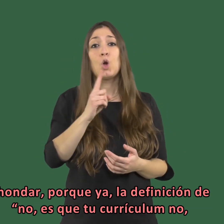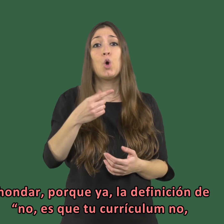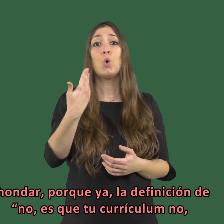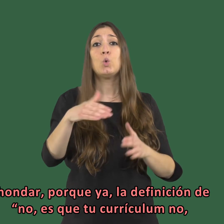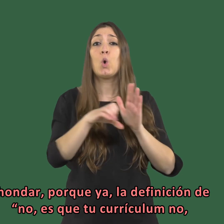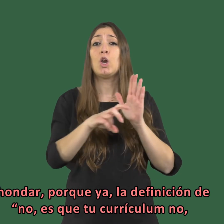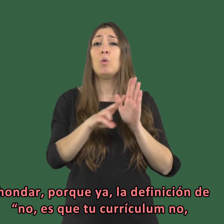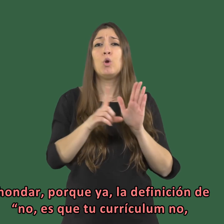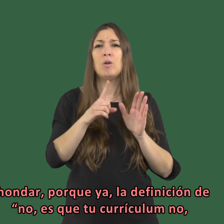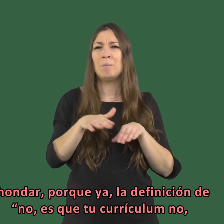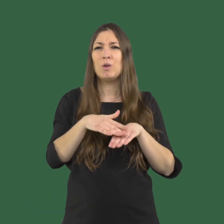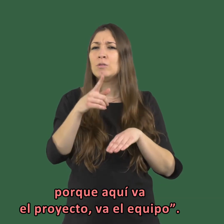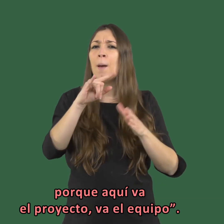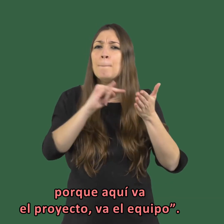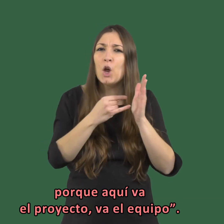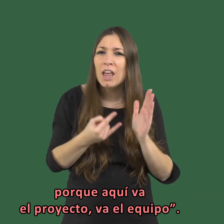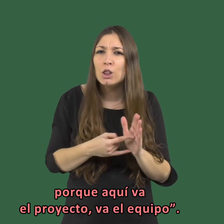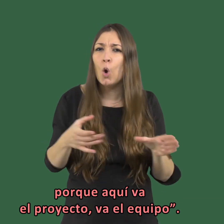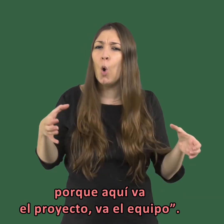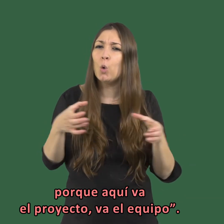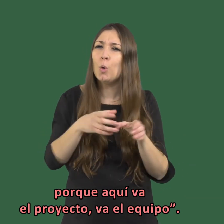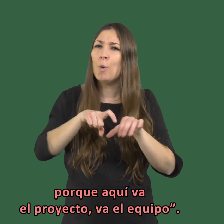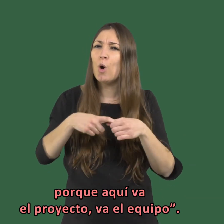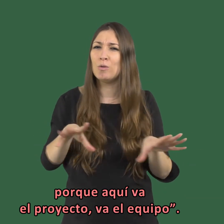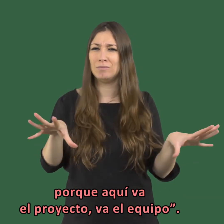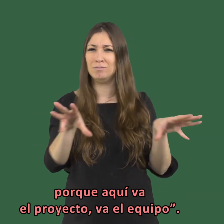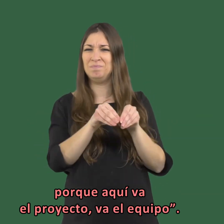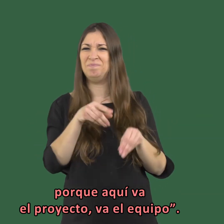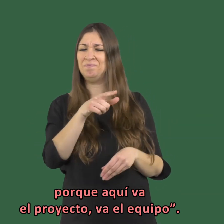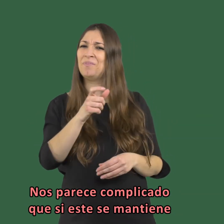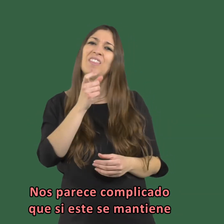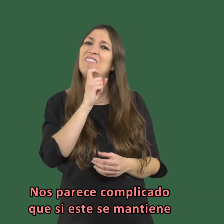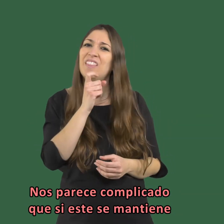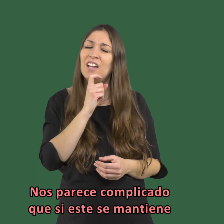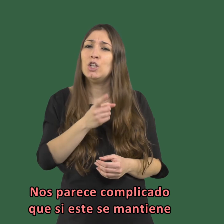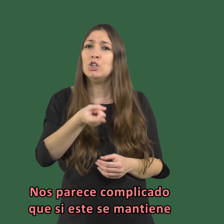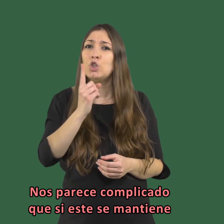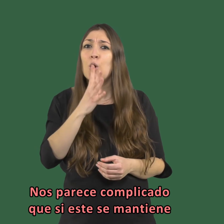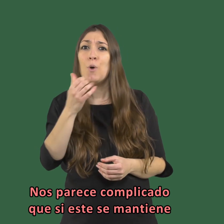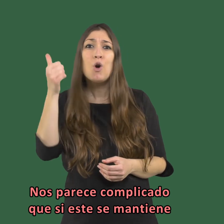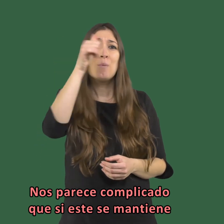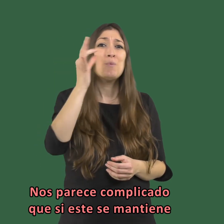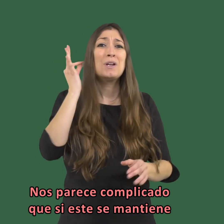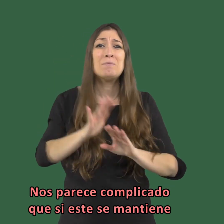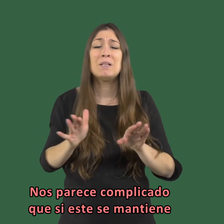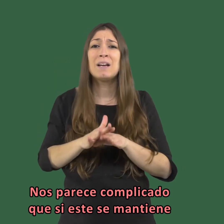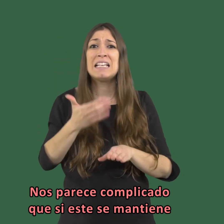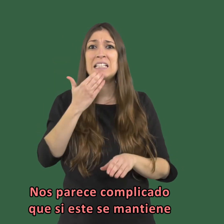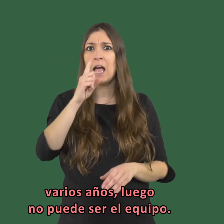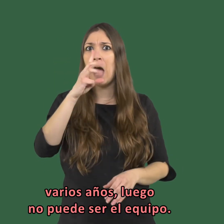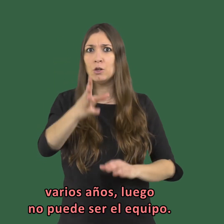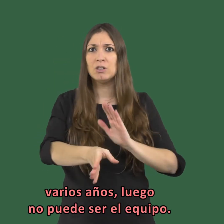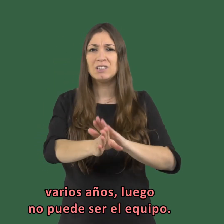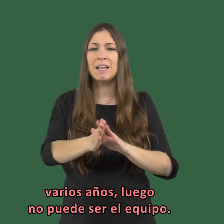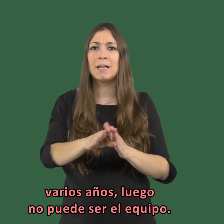no, es que tu currículum no, porque aquí va el proyecto, va el equipo. Nos parece complicado que si esto se mantiene, ¿no?